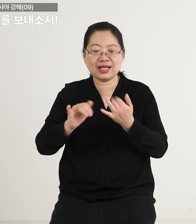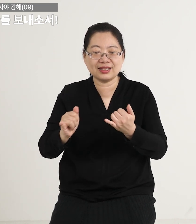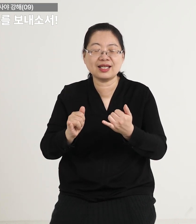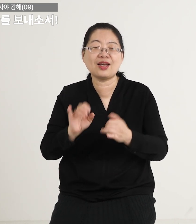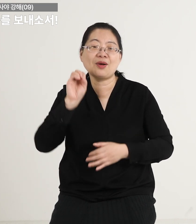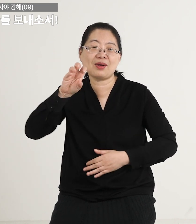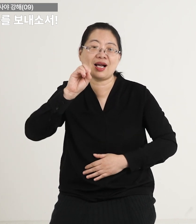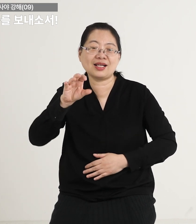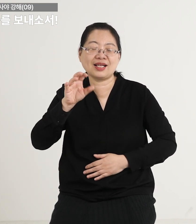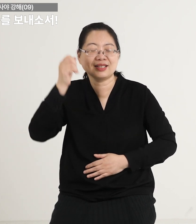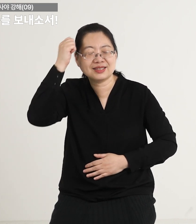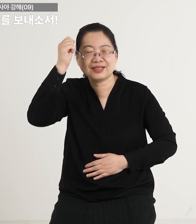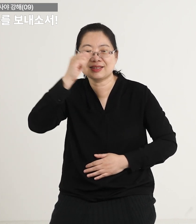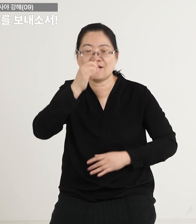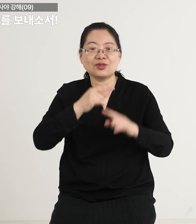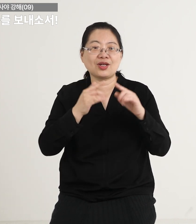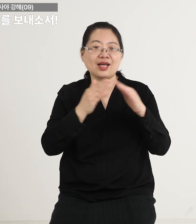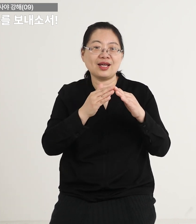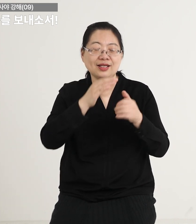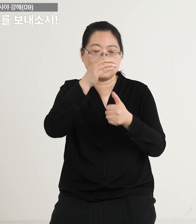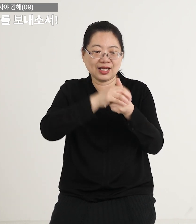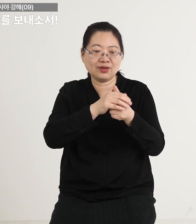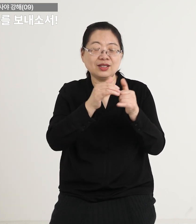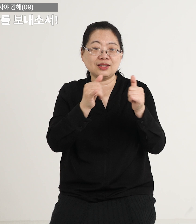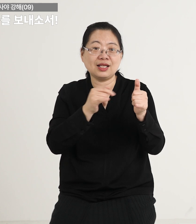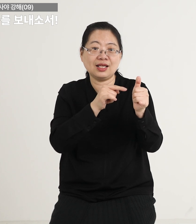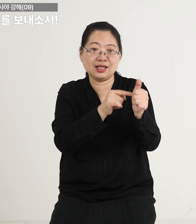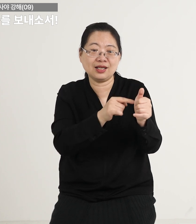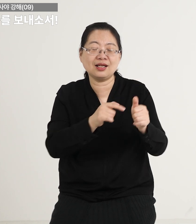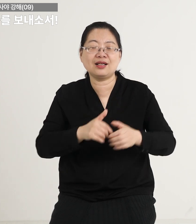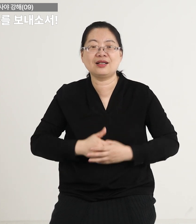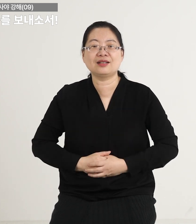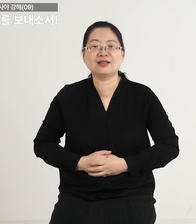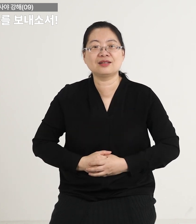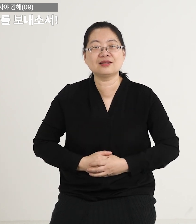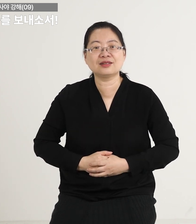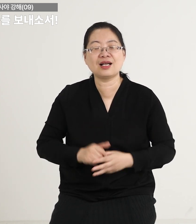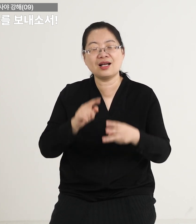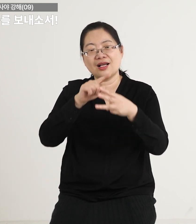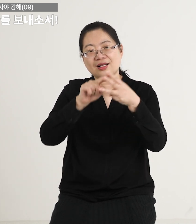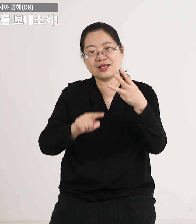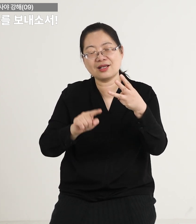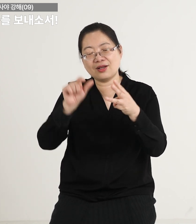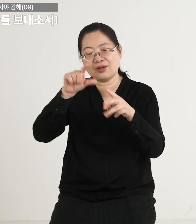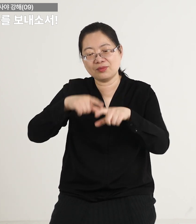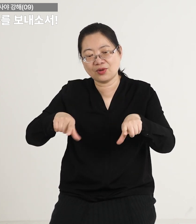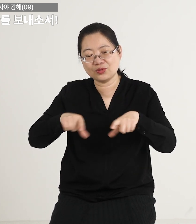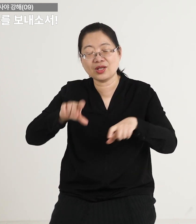나요. 교회에 책임을 맡은 사람은 세 가지를